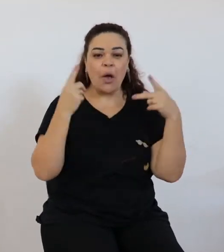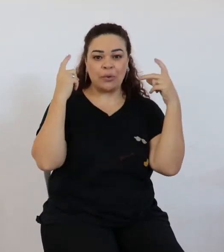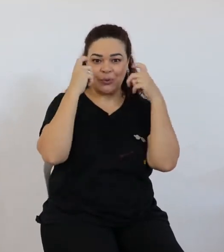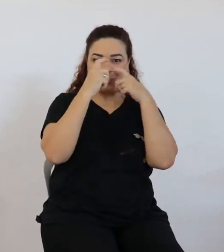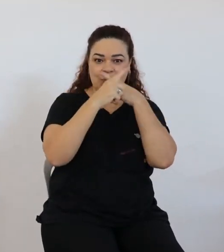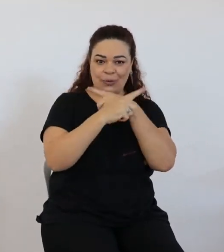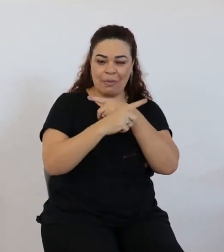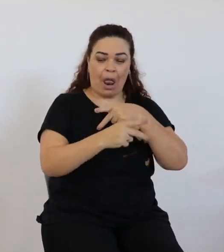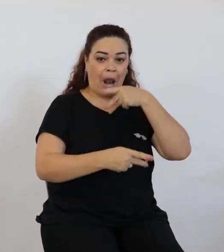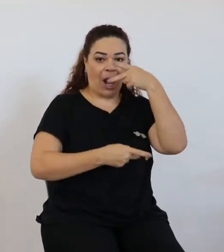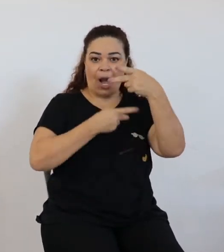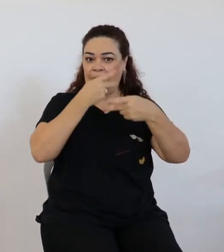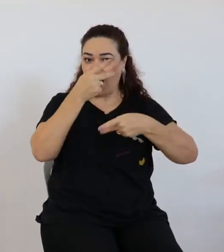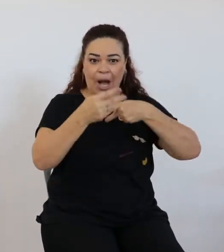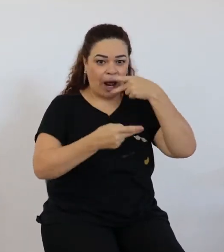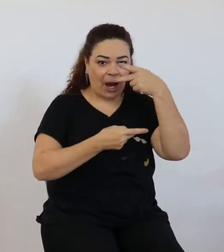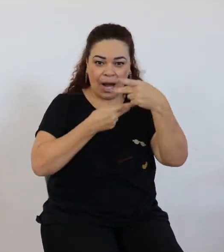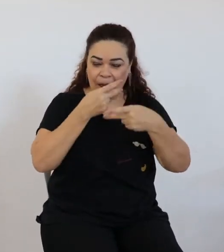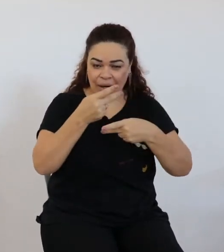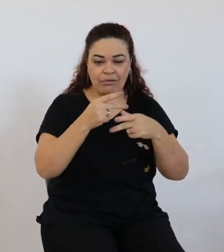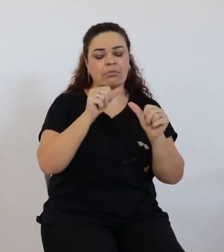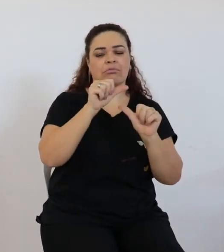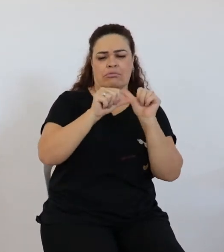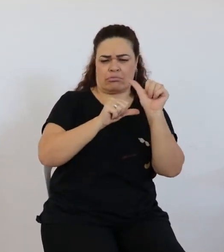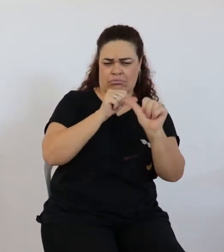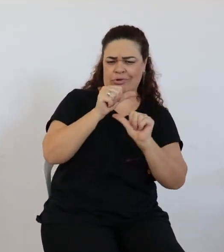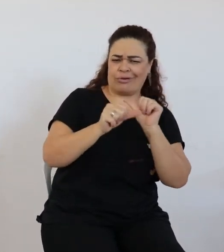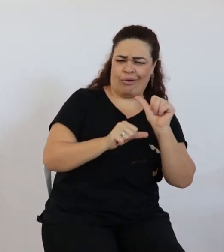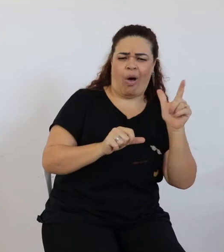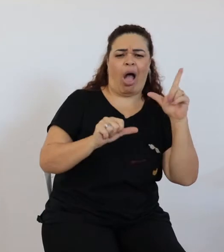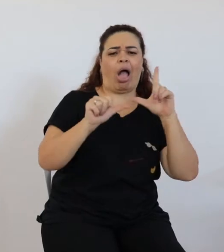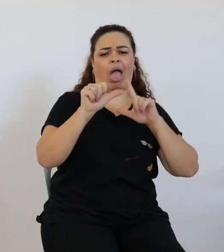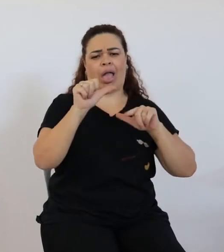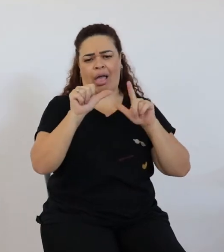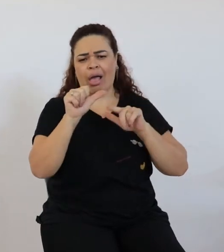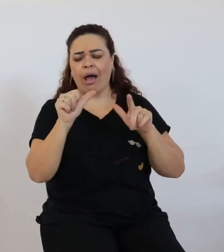tem algumas trocas, mas elas começam a desenvolver essa comunicação.